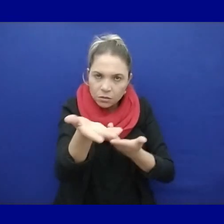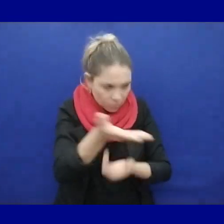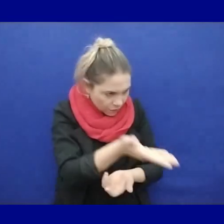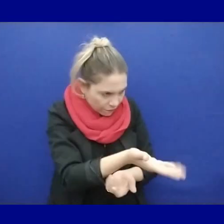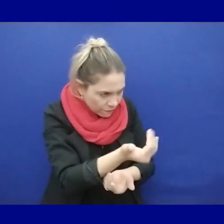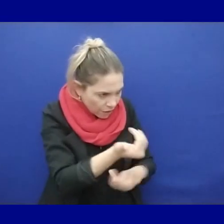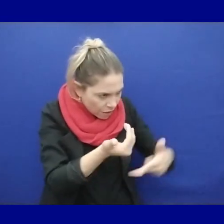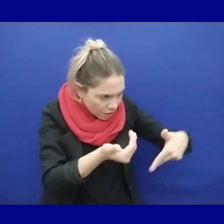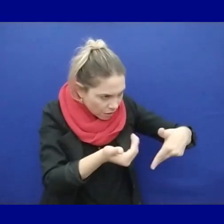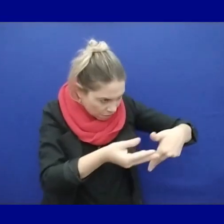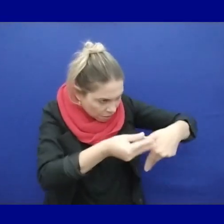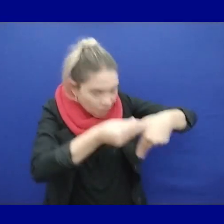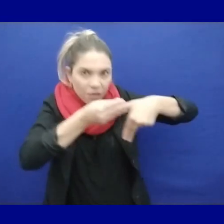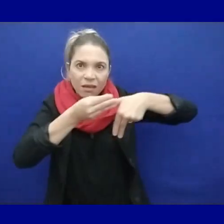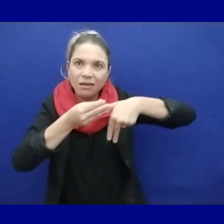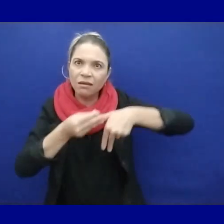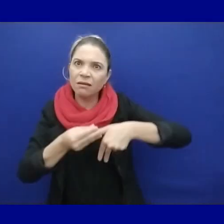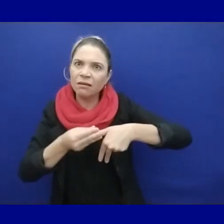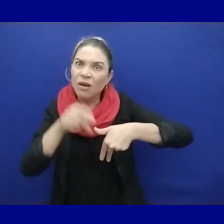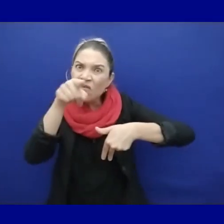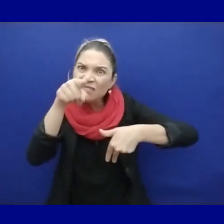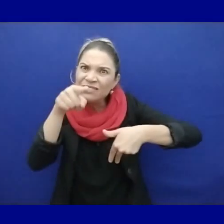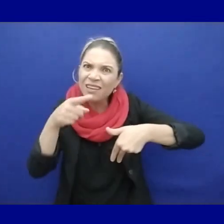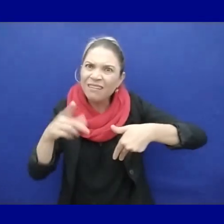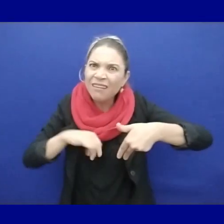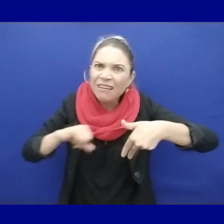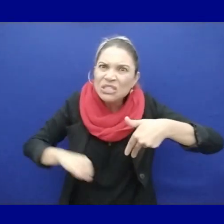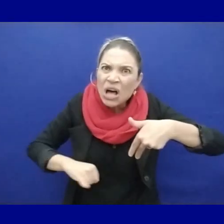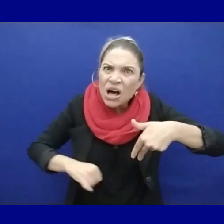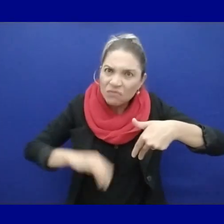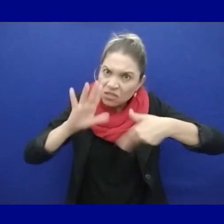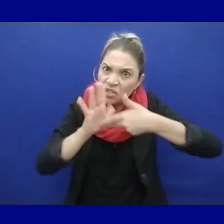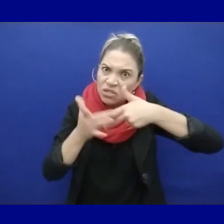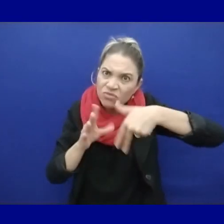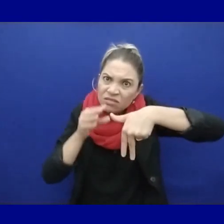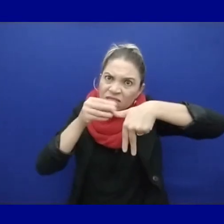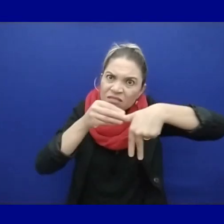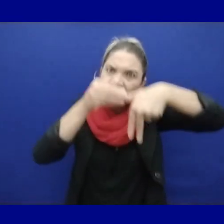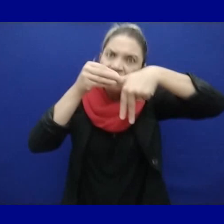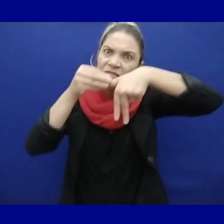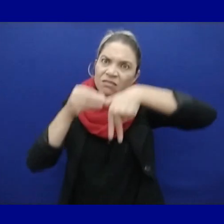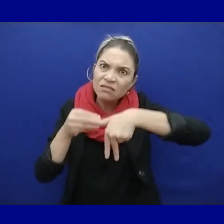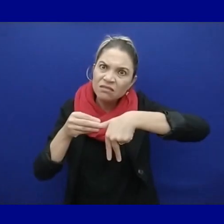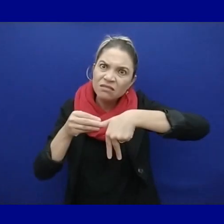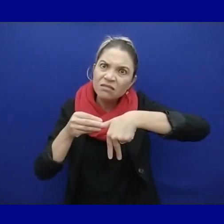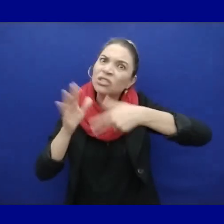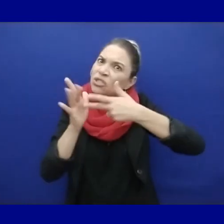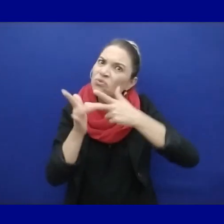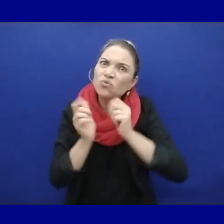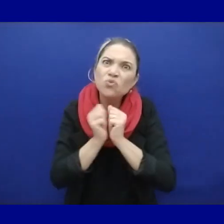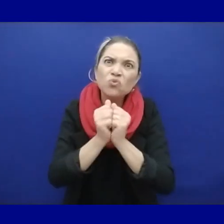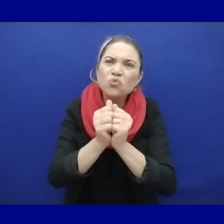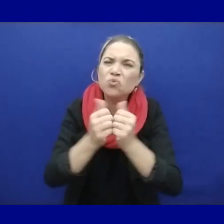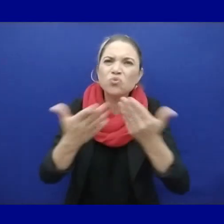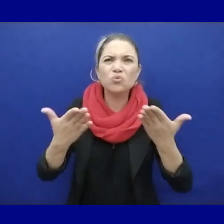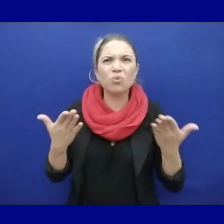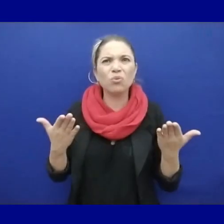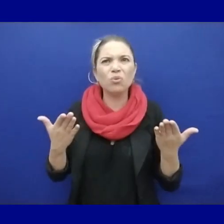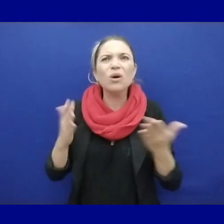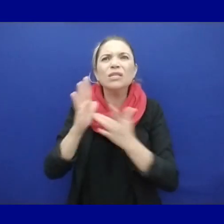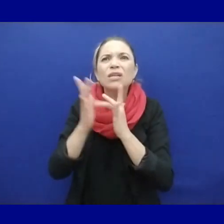vida, cumprindo a lei de Deus, em lugar da sua vida que estava condenada a viver eternamente longe do Senhor. Há uma